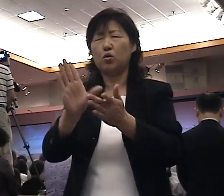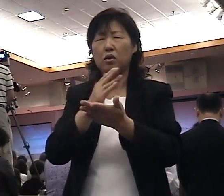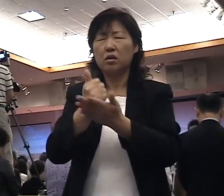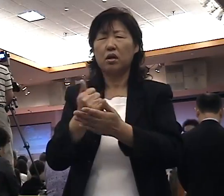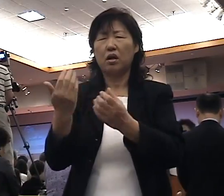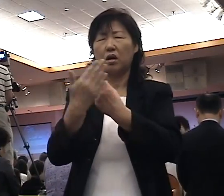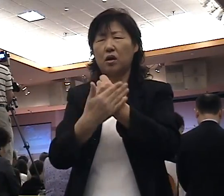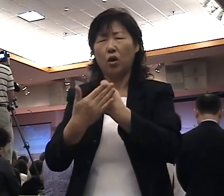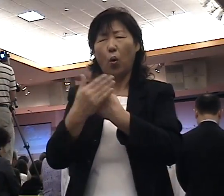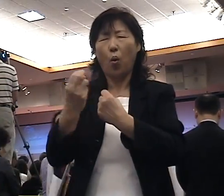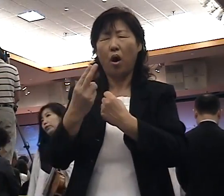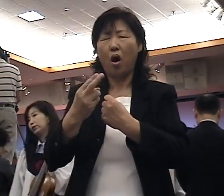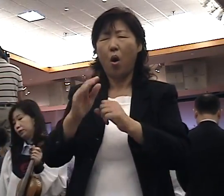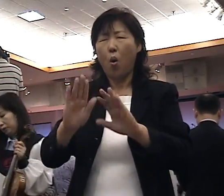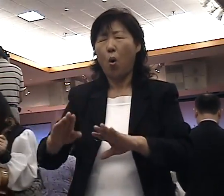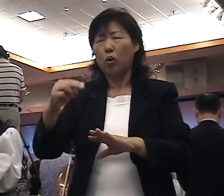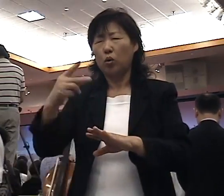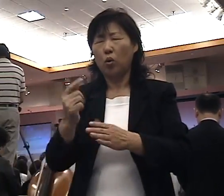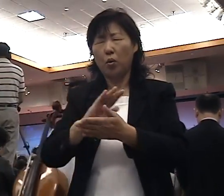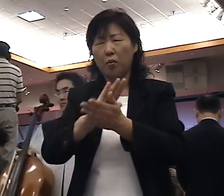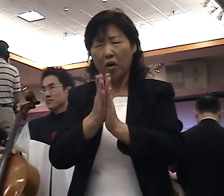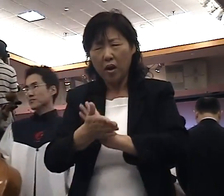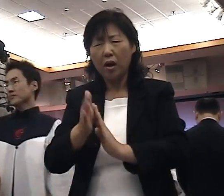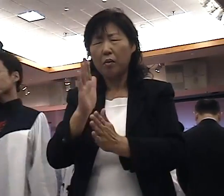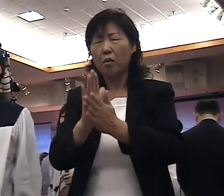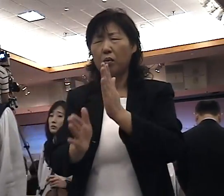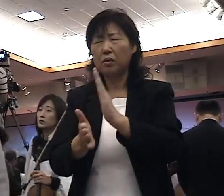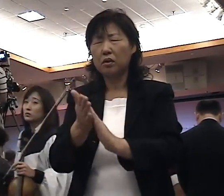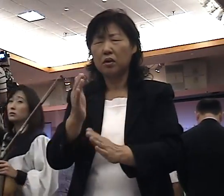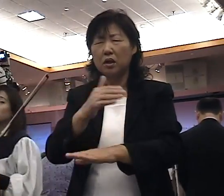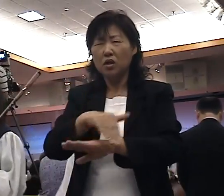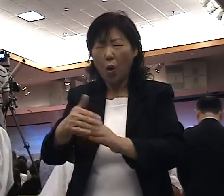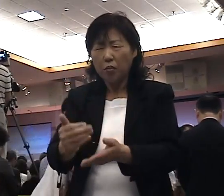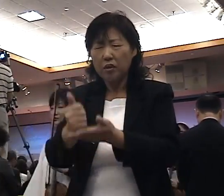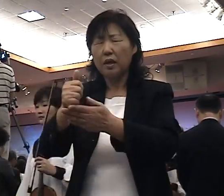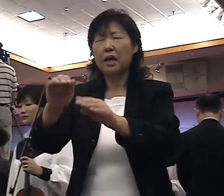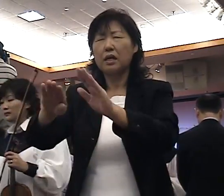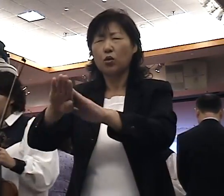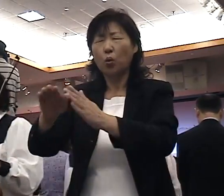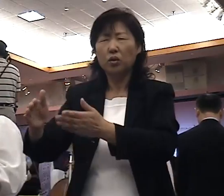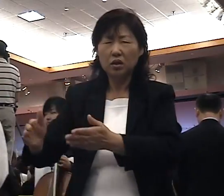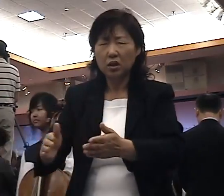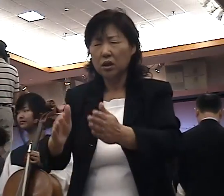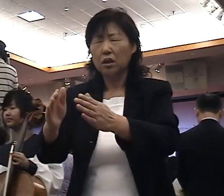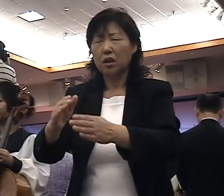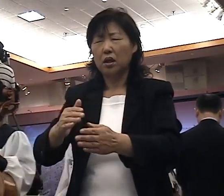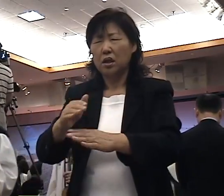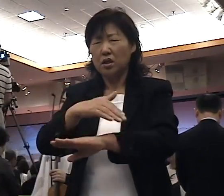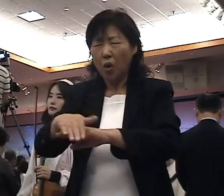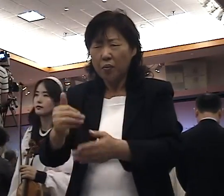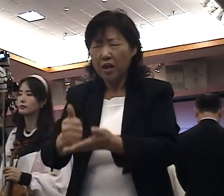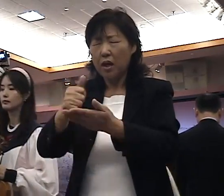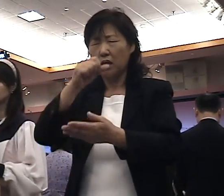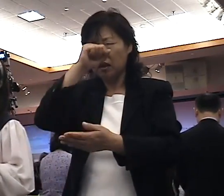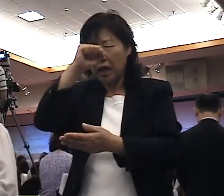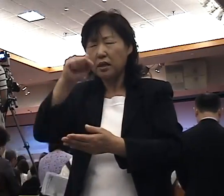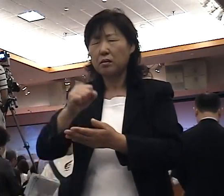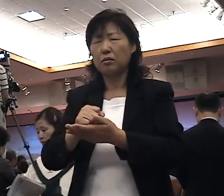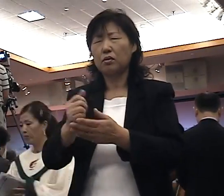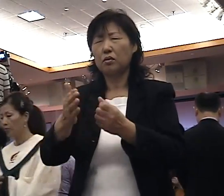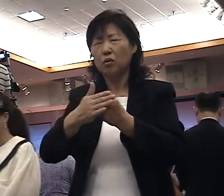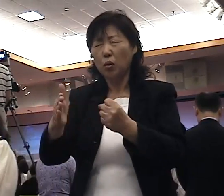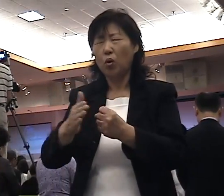그리스도의 은혜와 오늘도 변함없는 그 섭리의 손길, 그 섭리의 선하심으로 주의